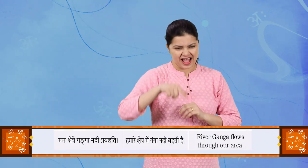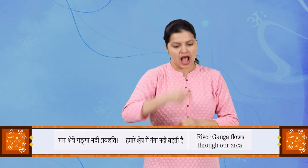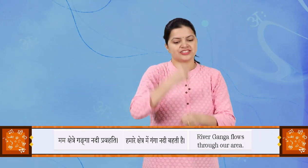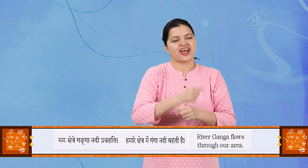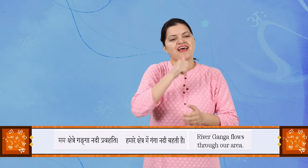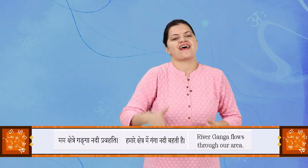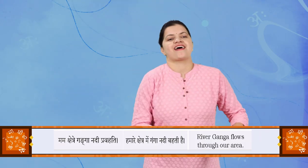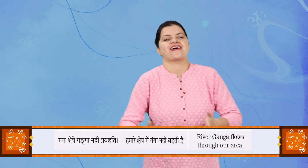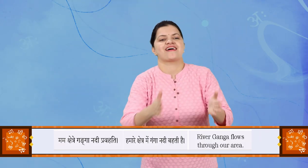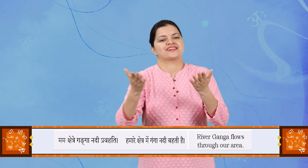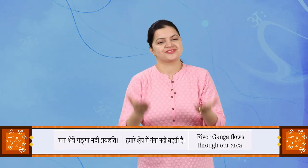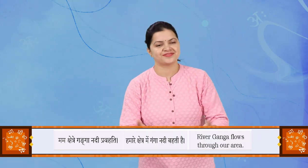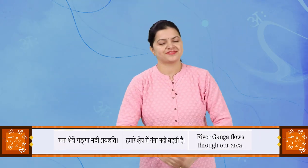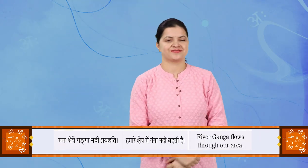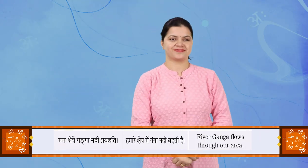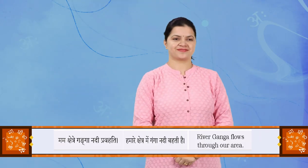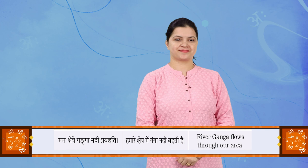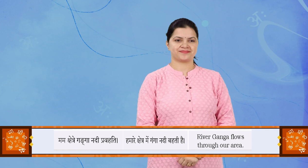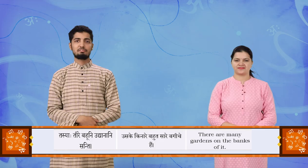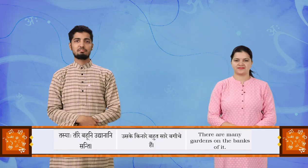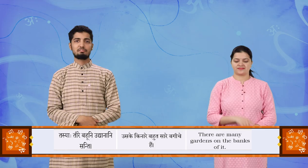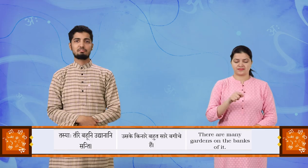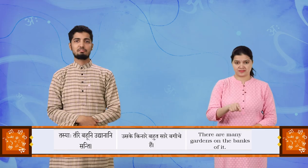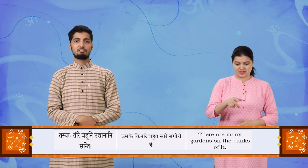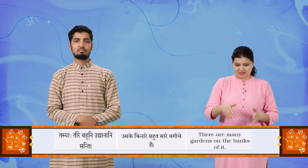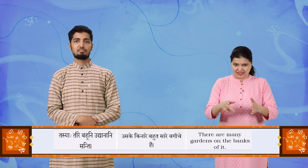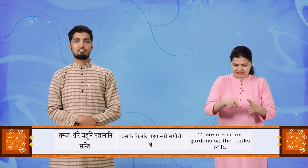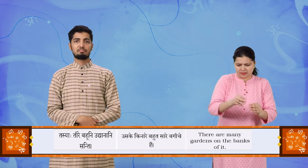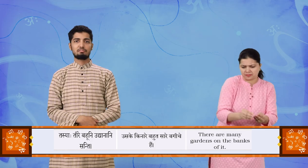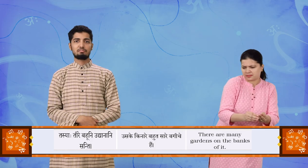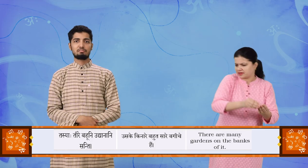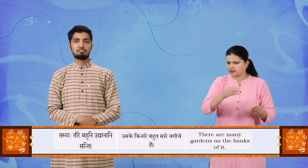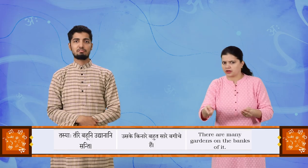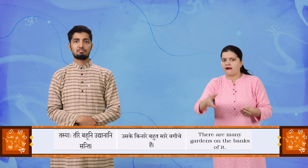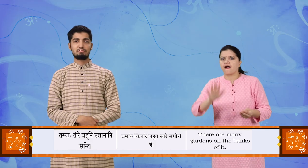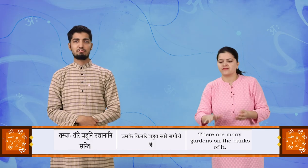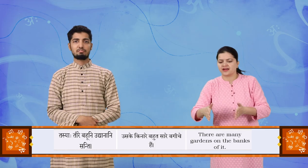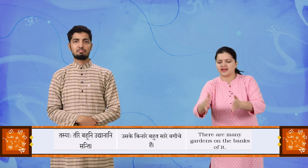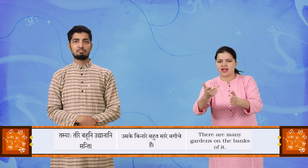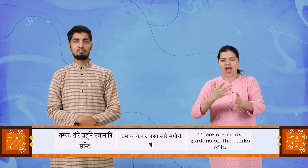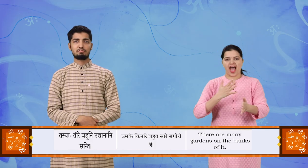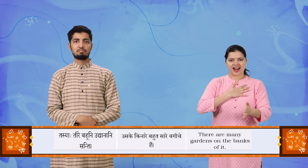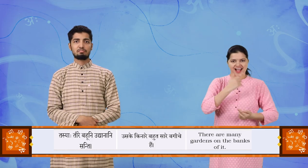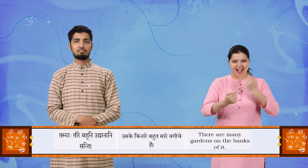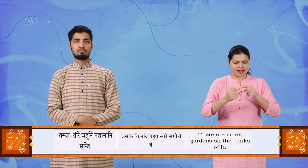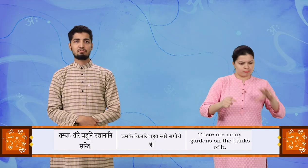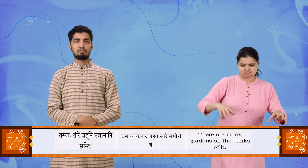गंगा नदी प्रवाहित ई ई आज तक चाहती अरे बहु ने उद्यान समिति